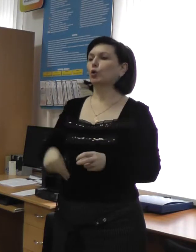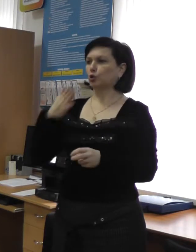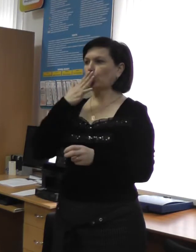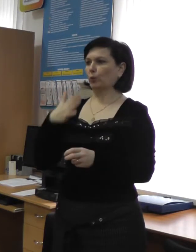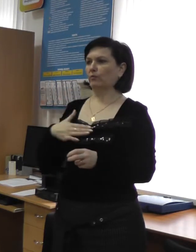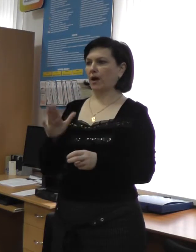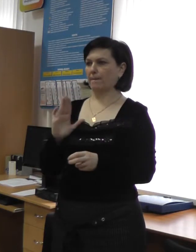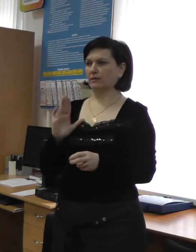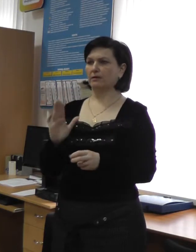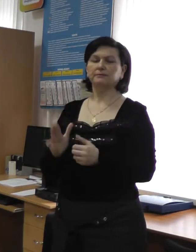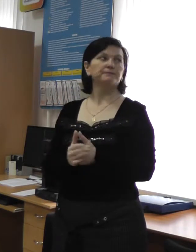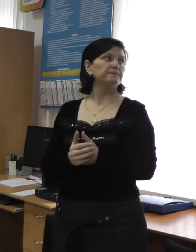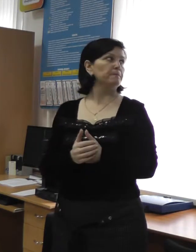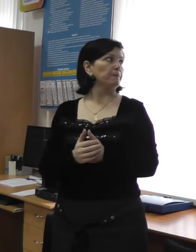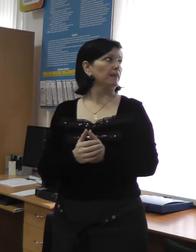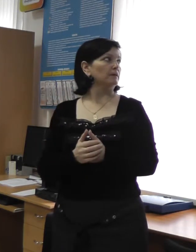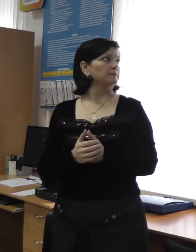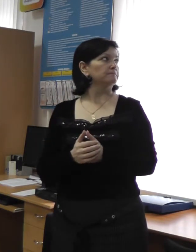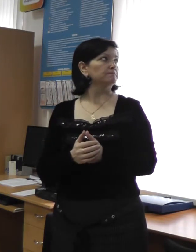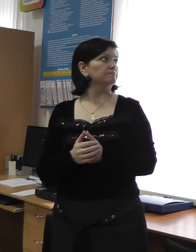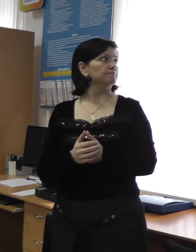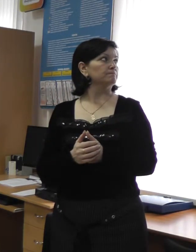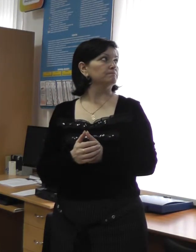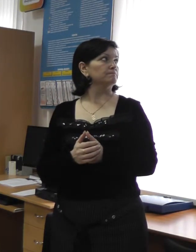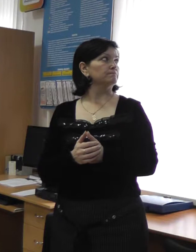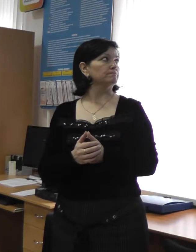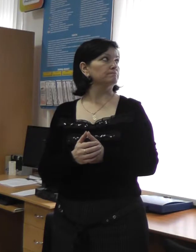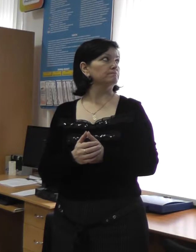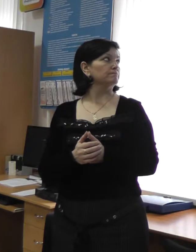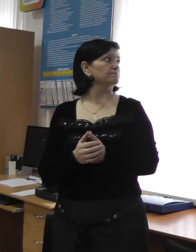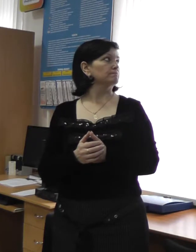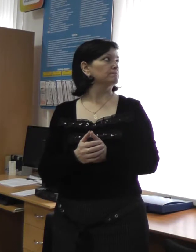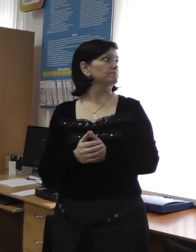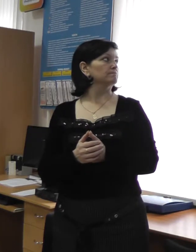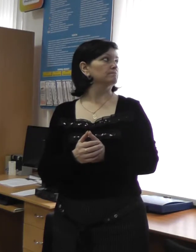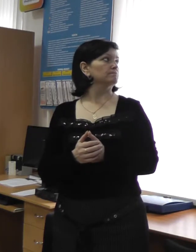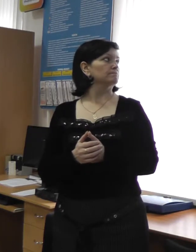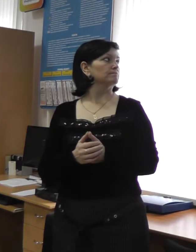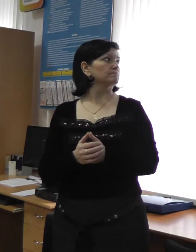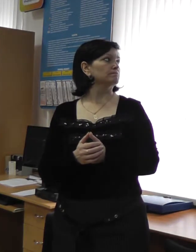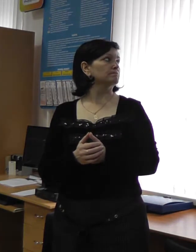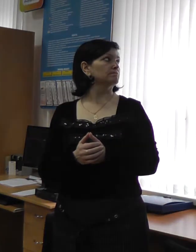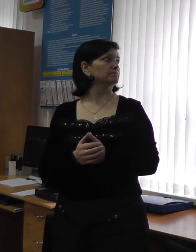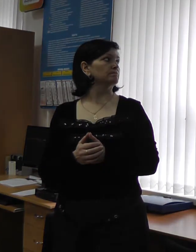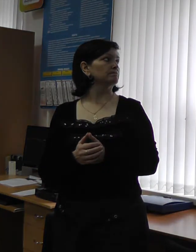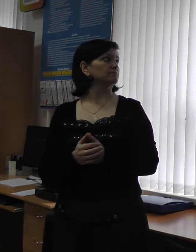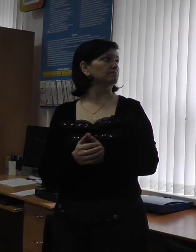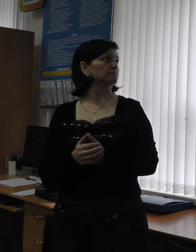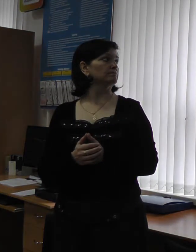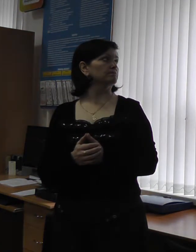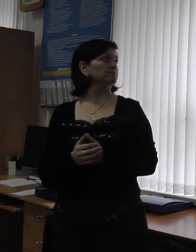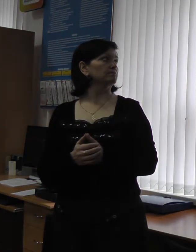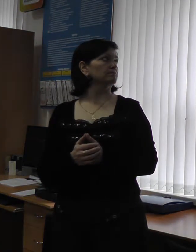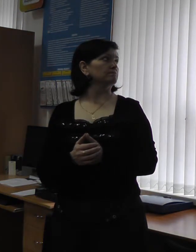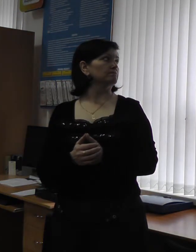Также хотелось бы напомнить, конечно, в этом году не юбилейная дата, но, тем не менее, данный губернатор,